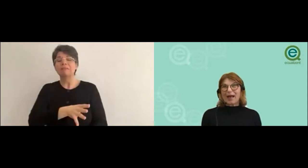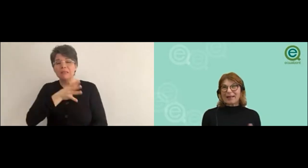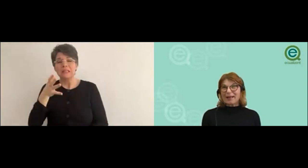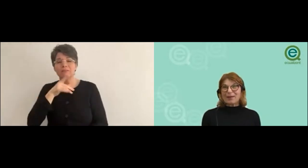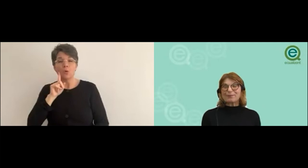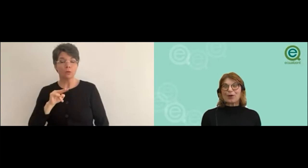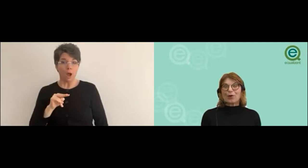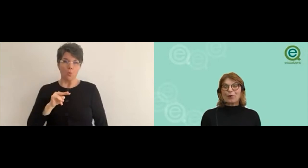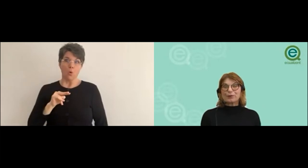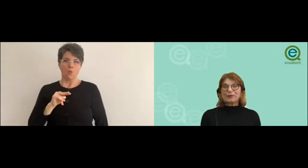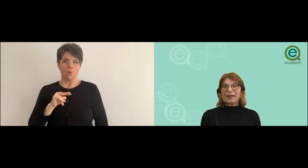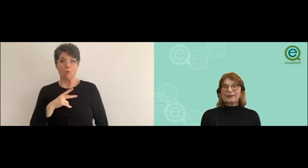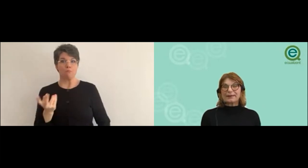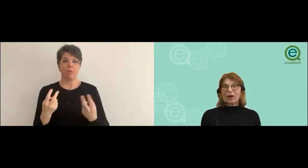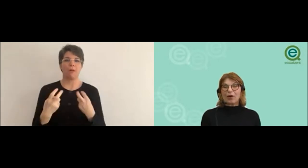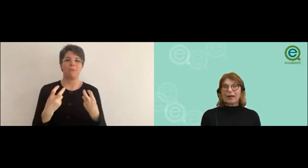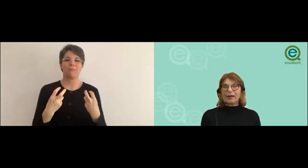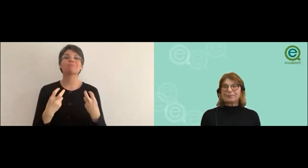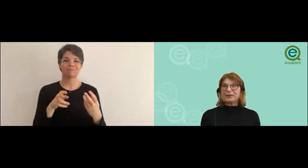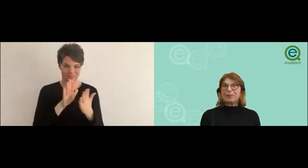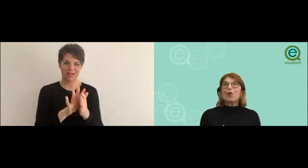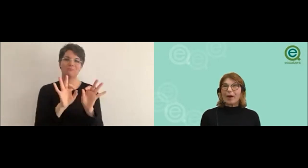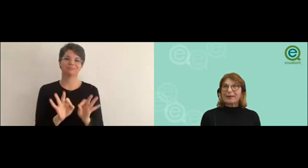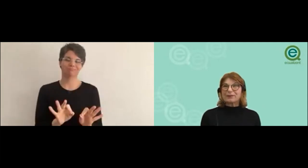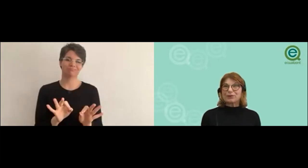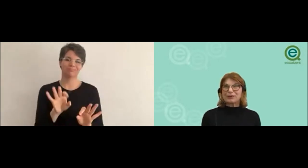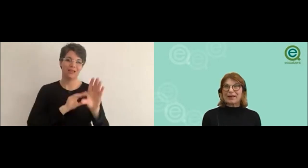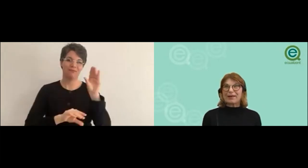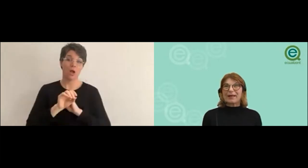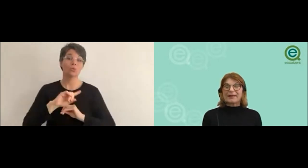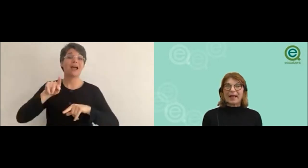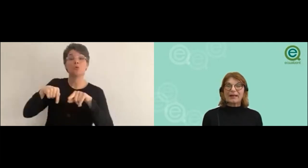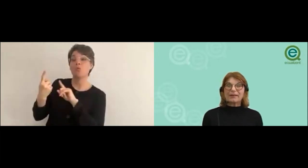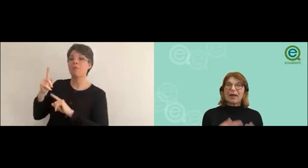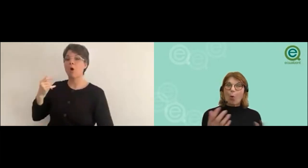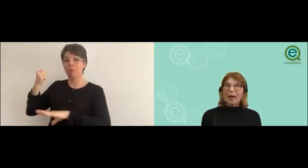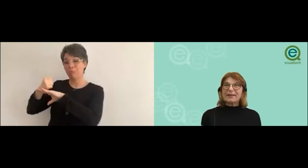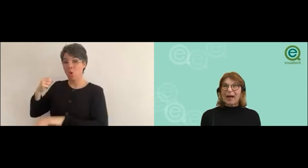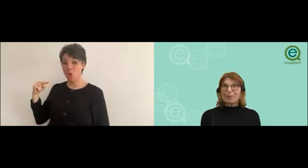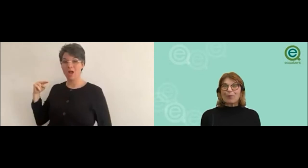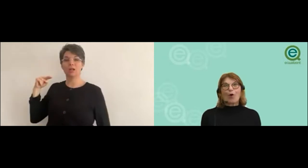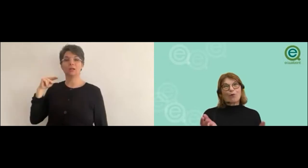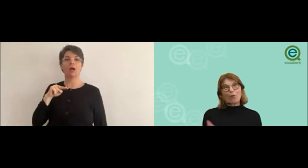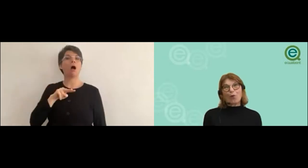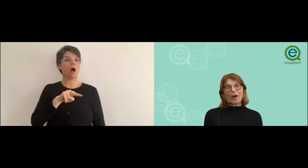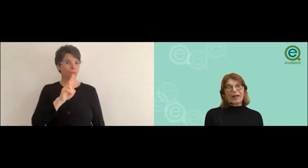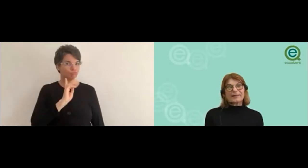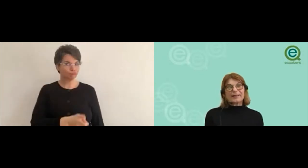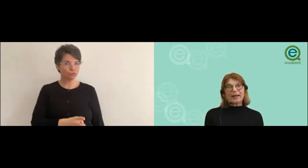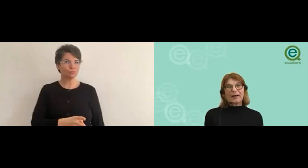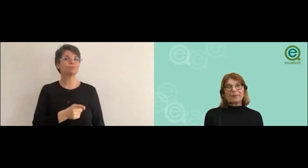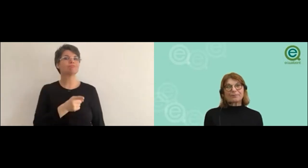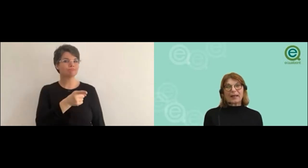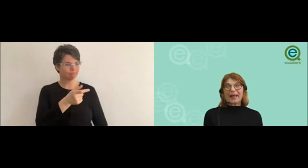Angebot annehmen und dass auch die Behörden sozusagen dann einen Ort haben, wo